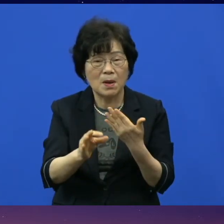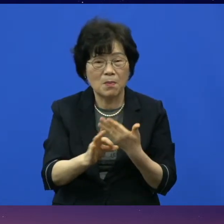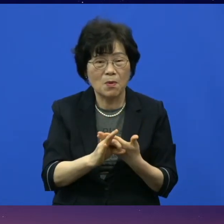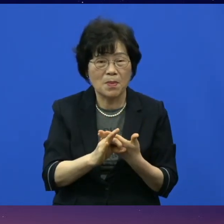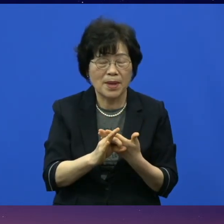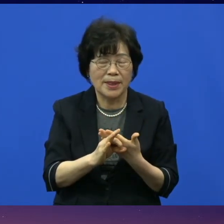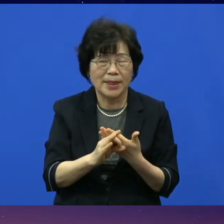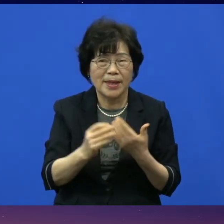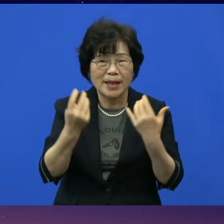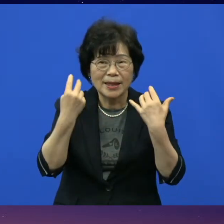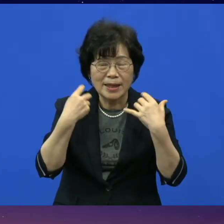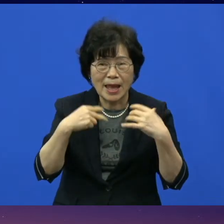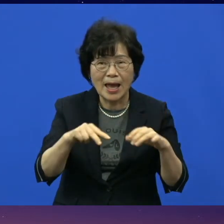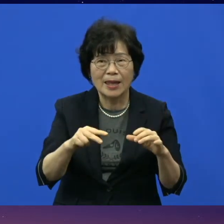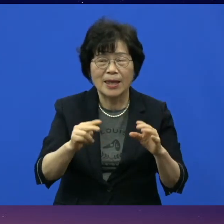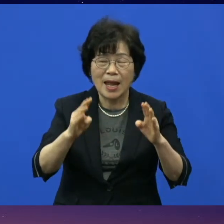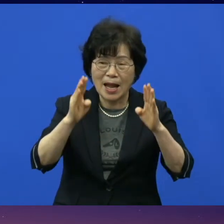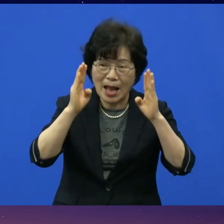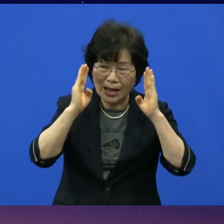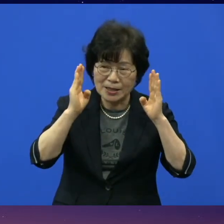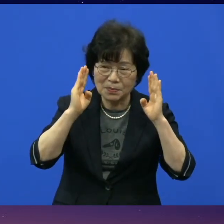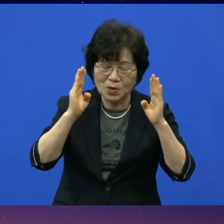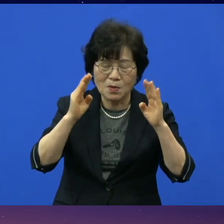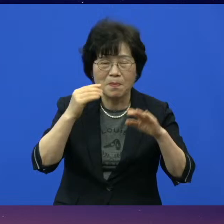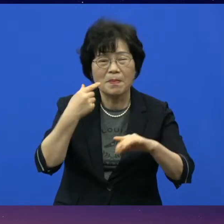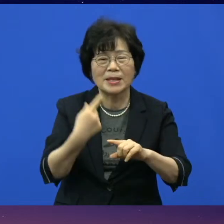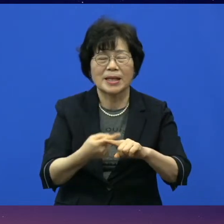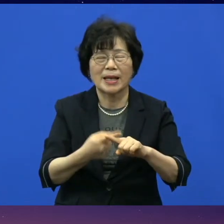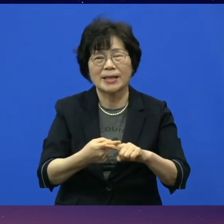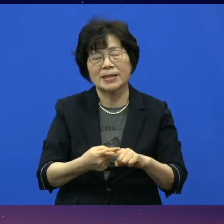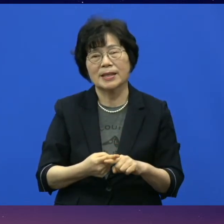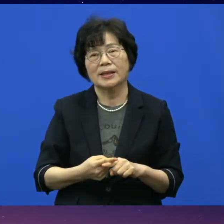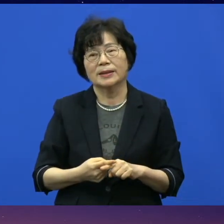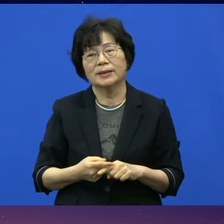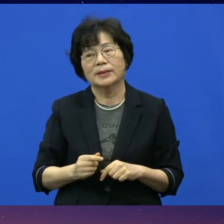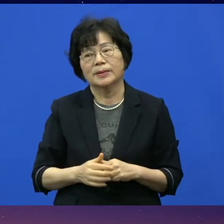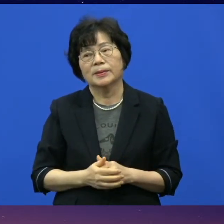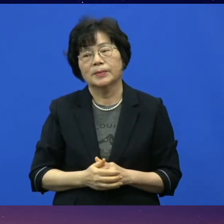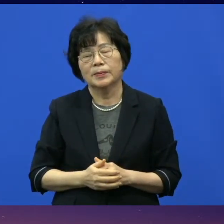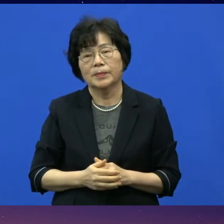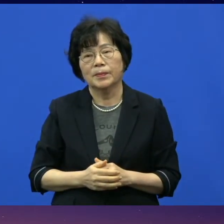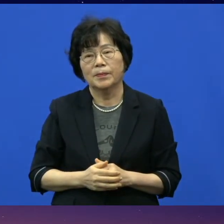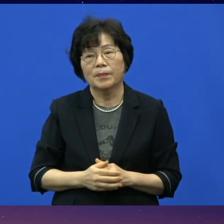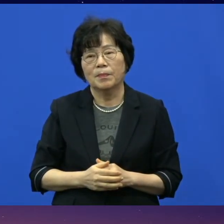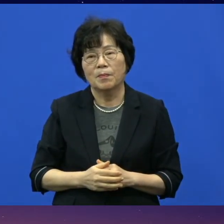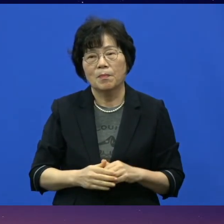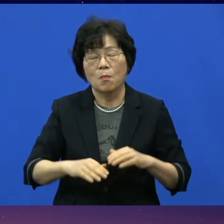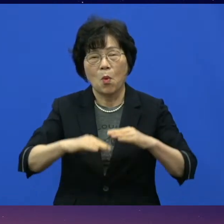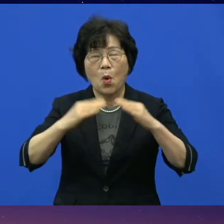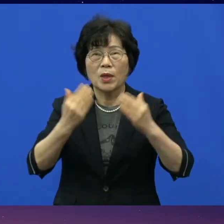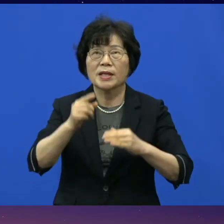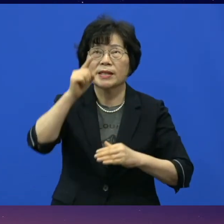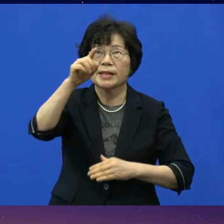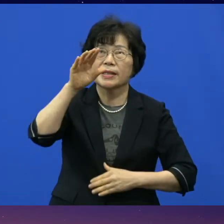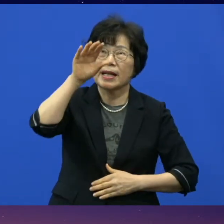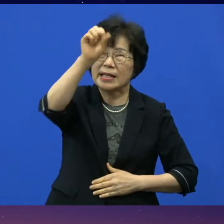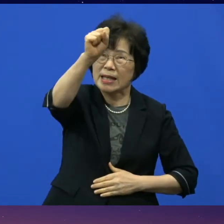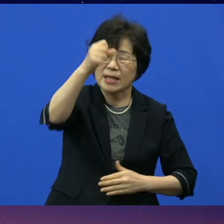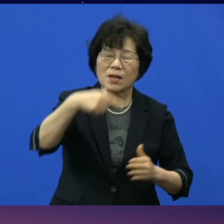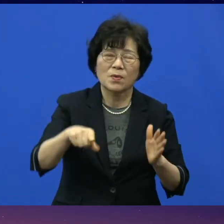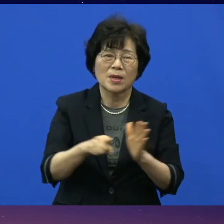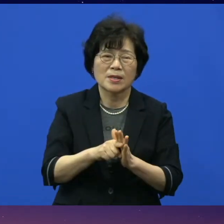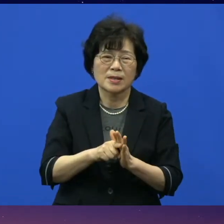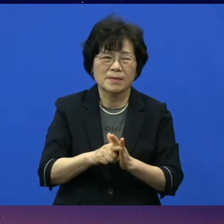다니엘 학습법, 다 그게 고지론에서 나온 거예요. 모두 정상을 차지하려고 목숨을 거는